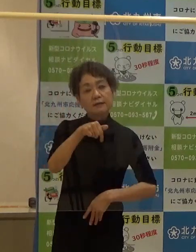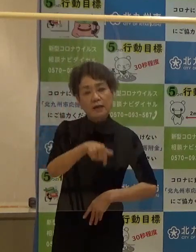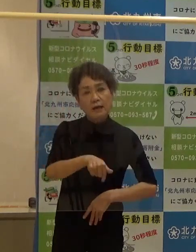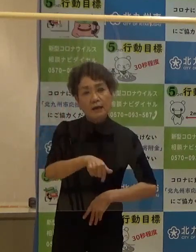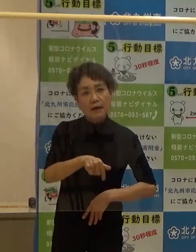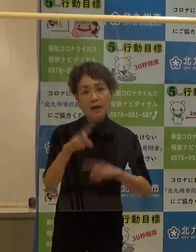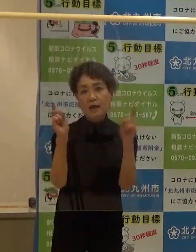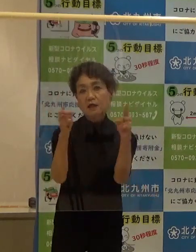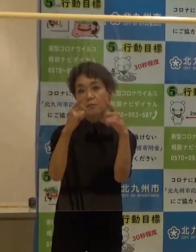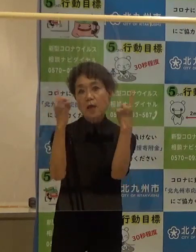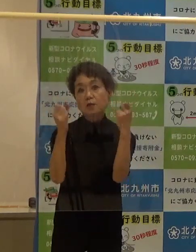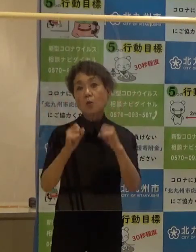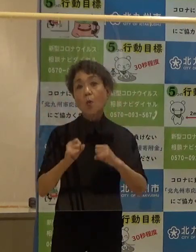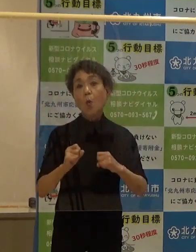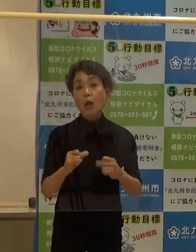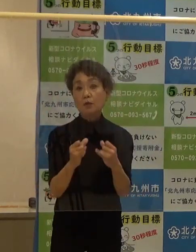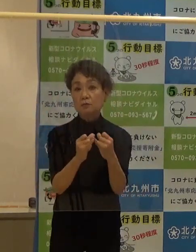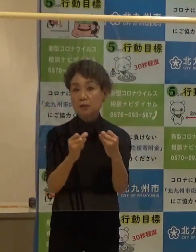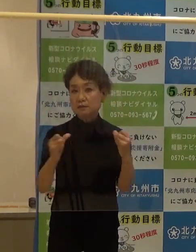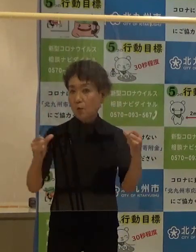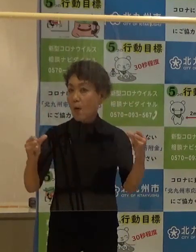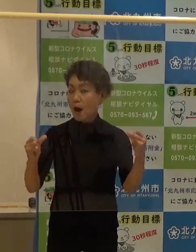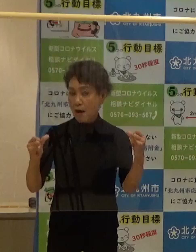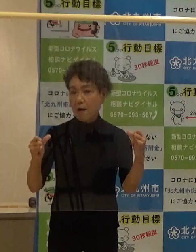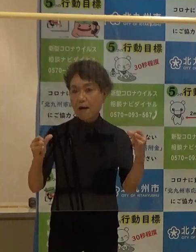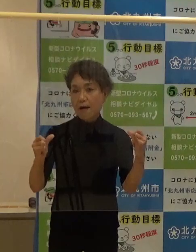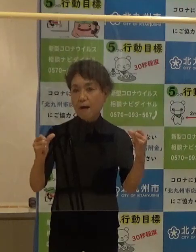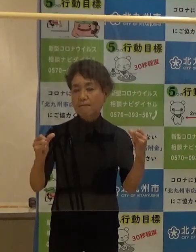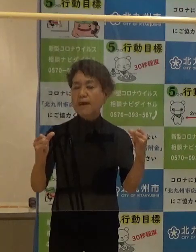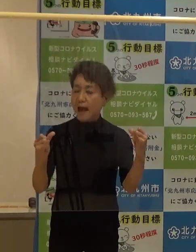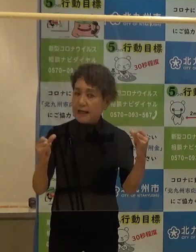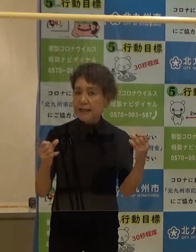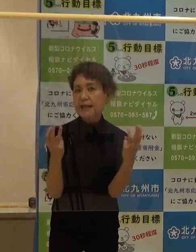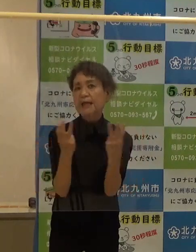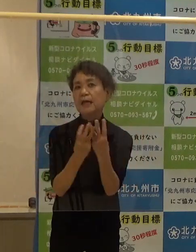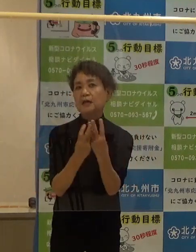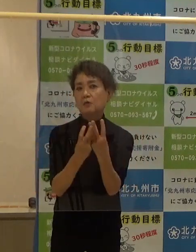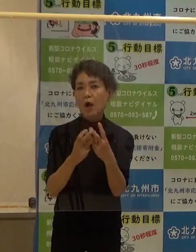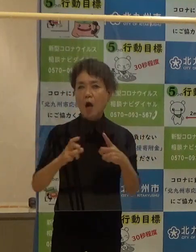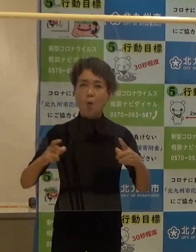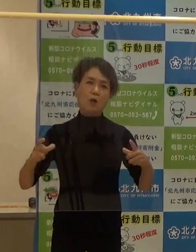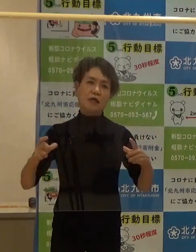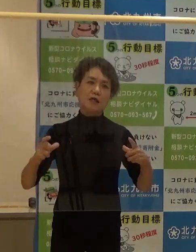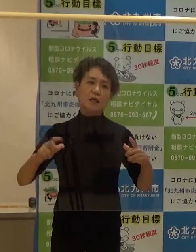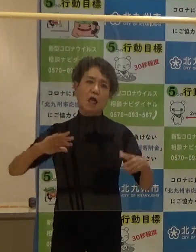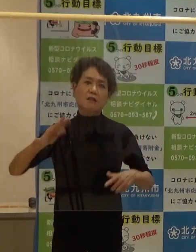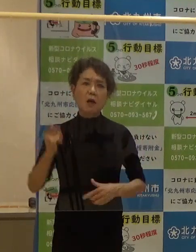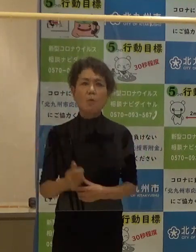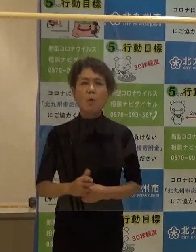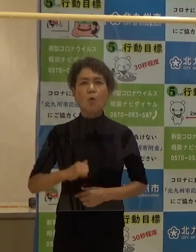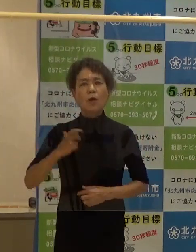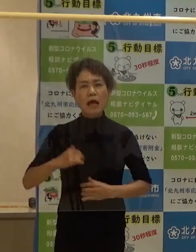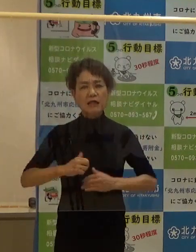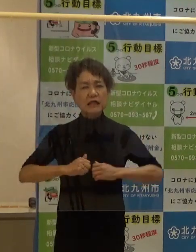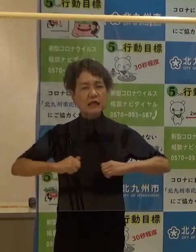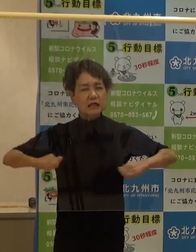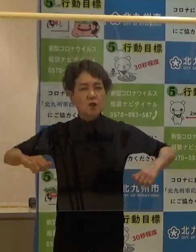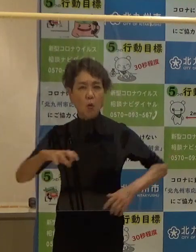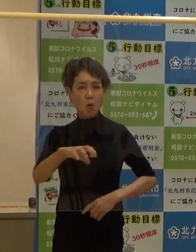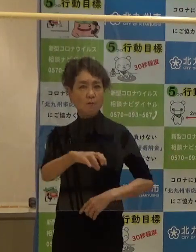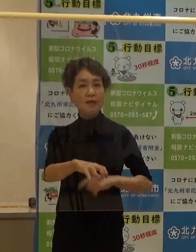そのイベントを過ごされる方というのは、まあ、一定の数は大きいですけれども、 ただ非常に広い場所であります